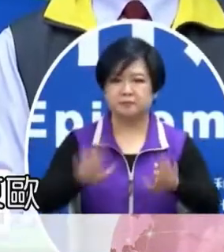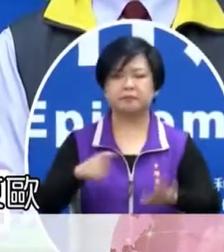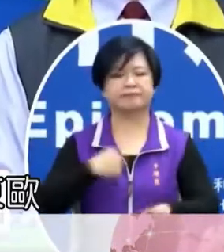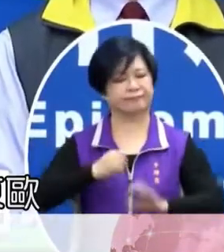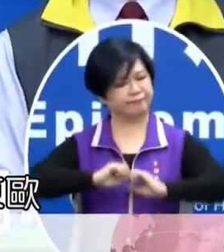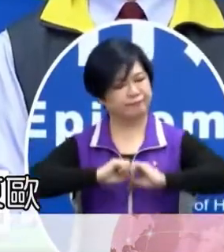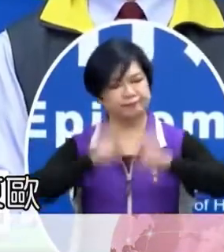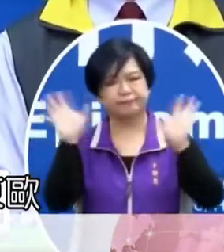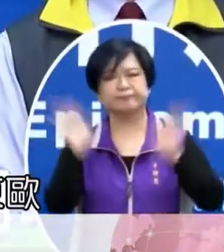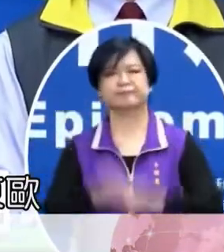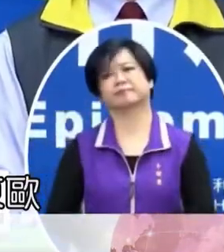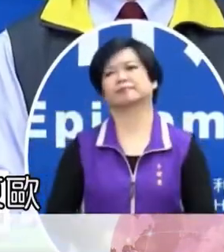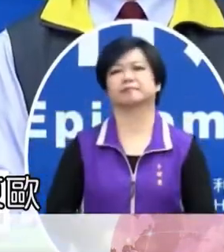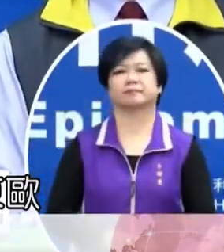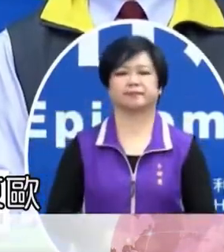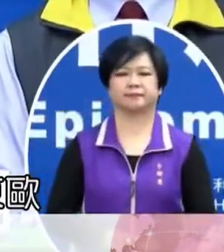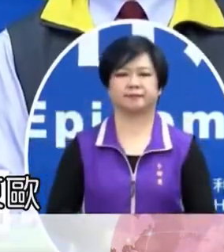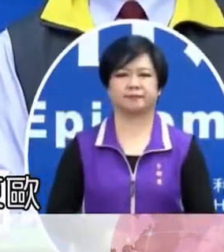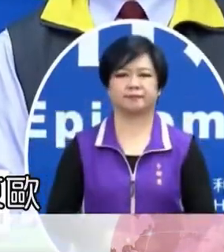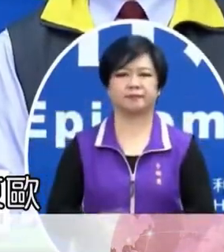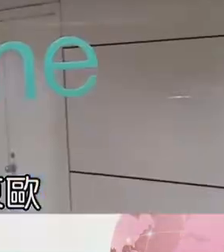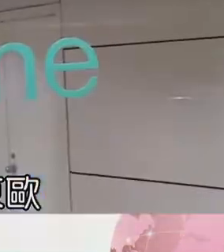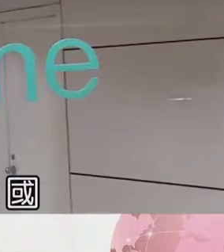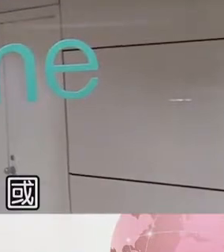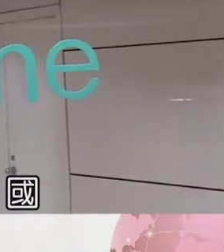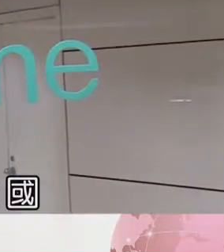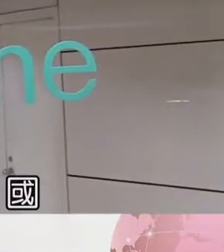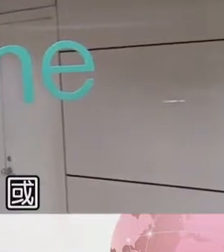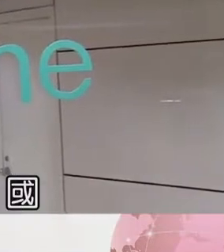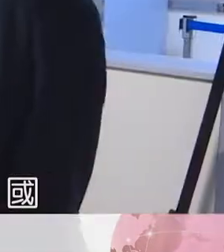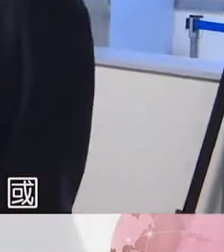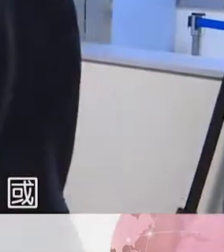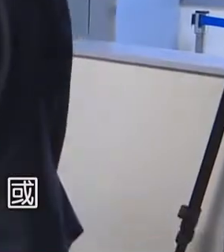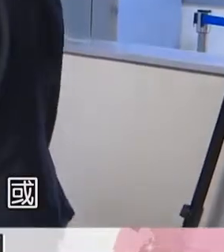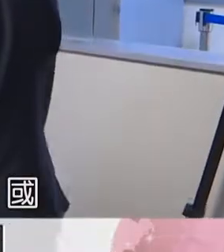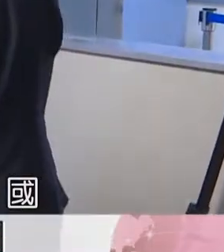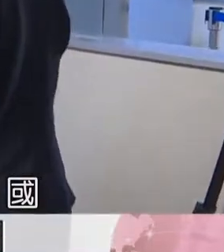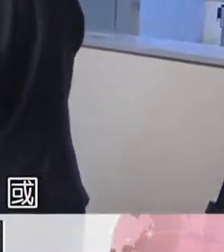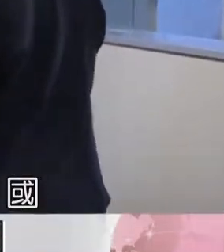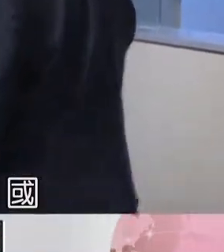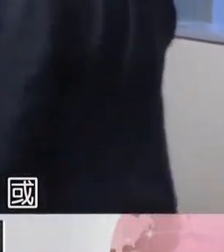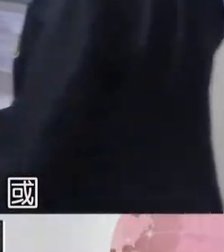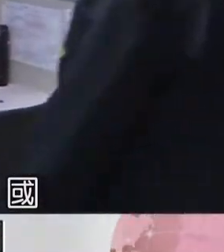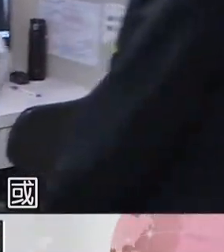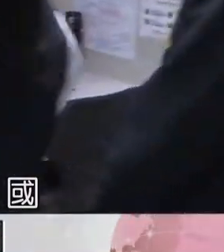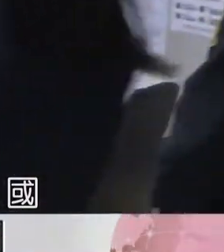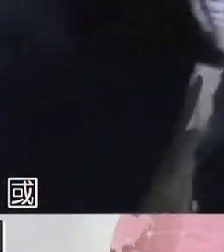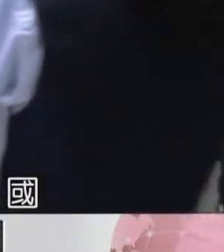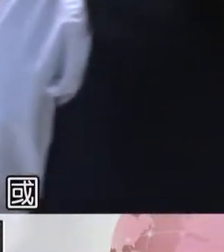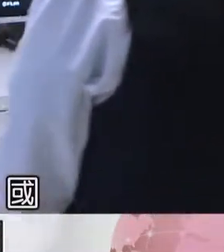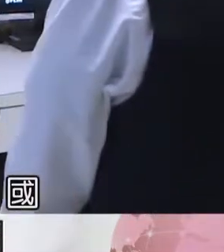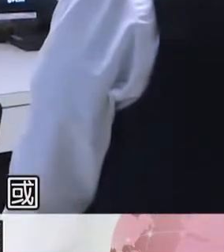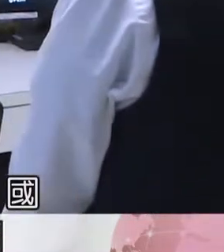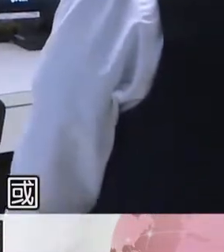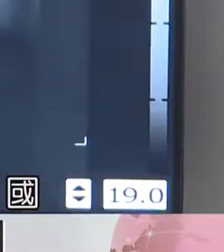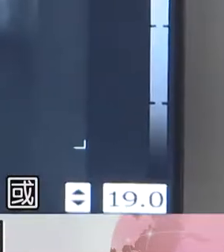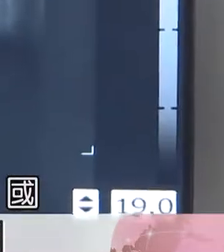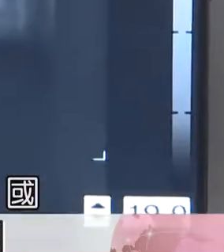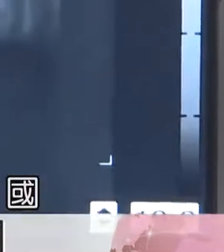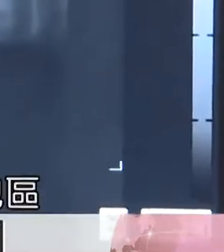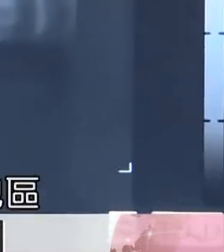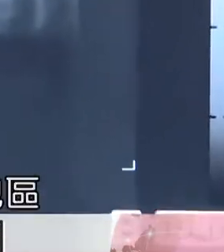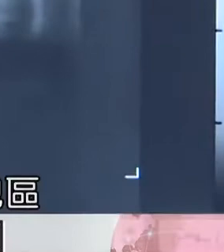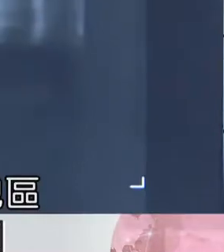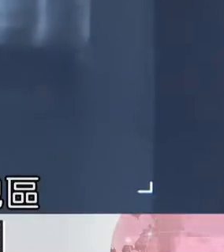宣布哈，我们到从东欧、中东、中亚及北非共